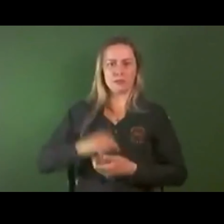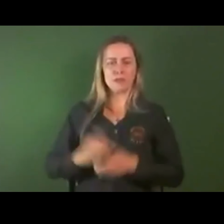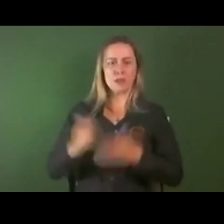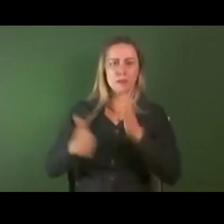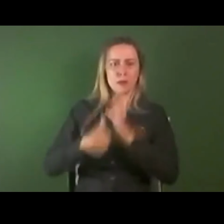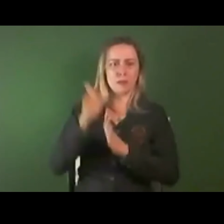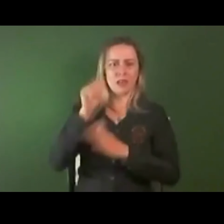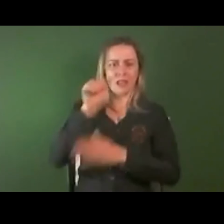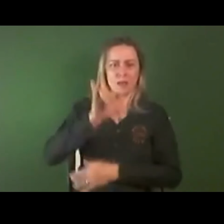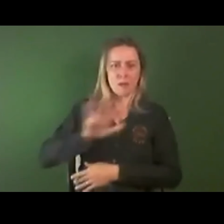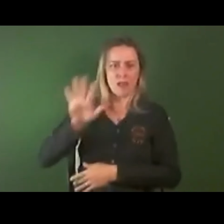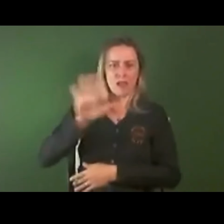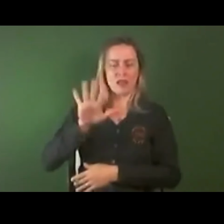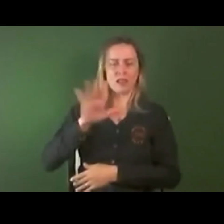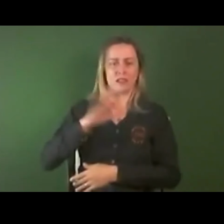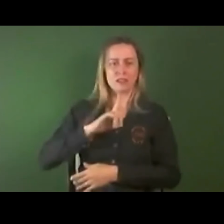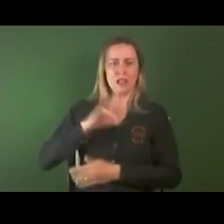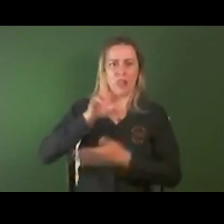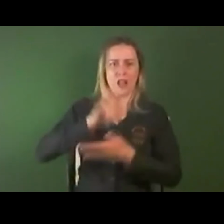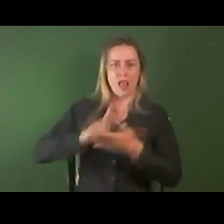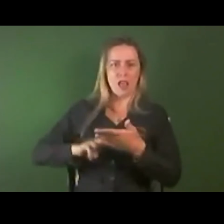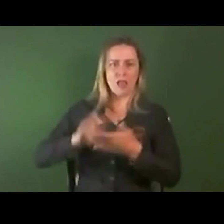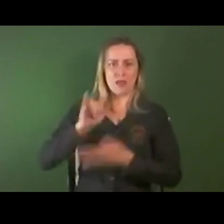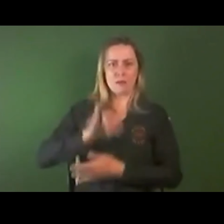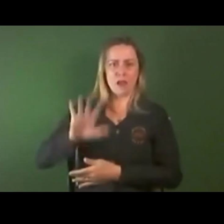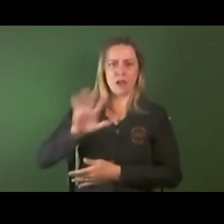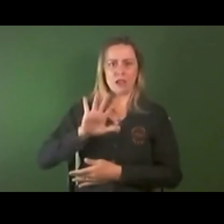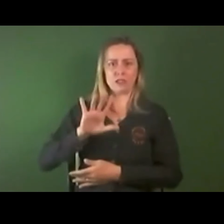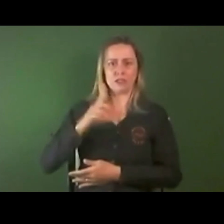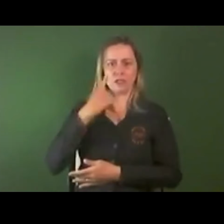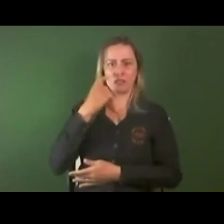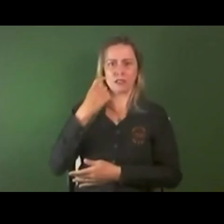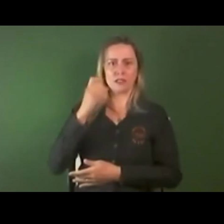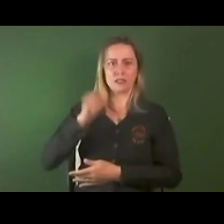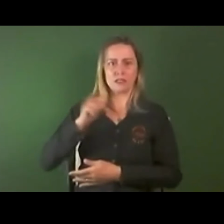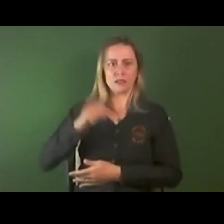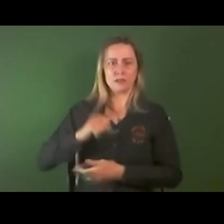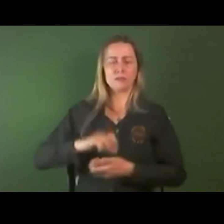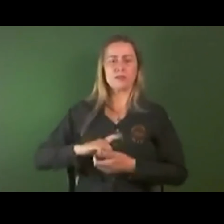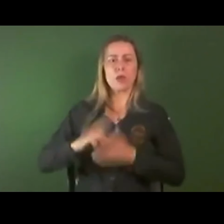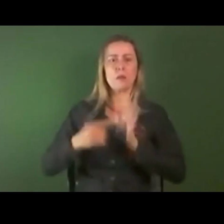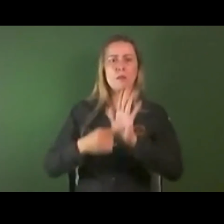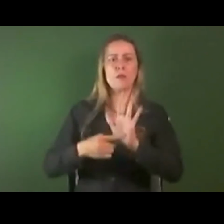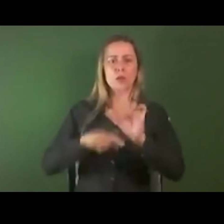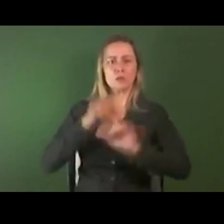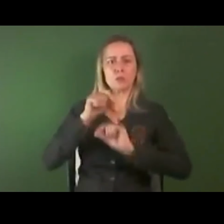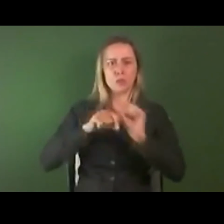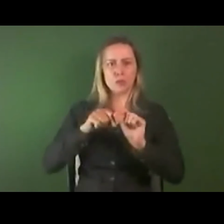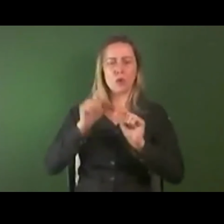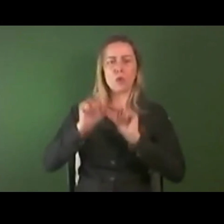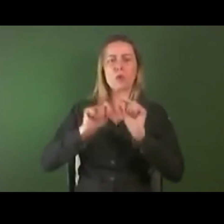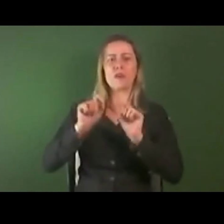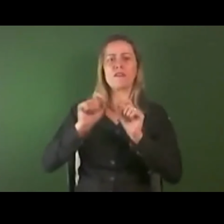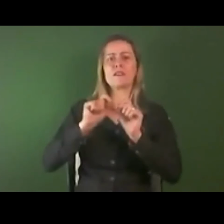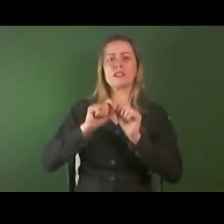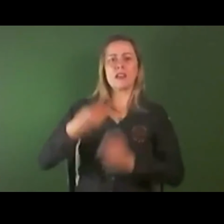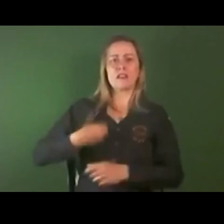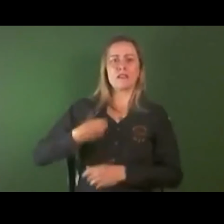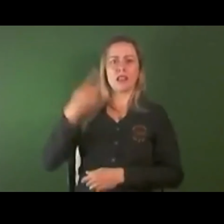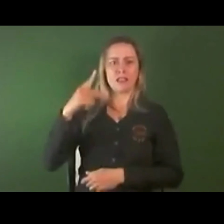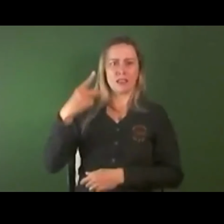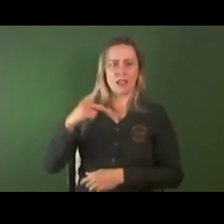primeira imagem do livro, eu acho que é uma imagem bem interessante, porque ela nos mostra o que vai ser a vida dele nesse